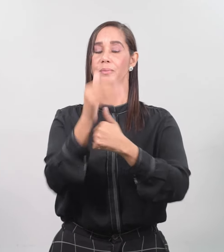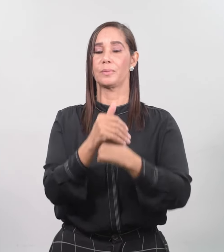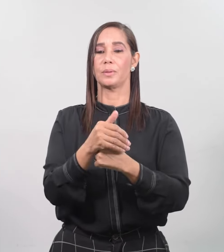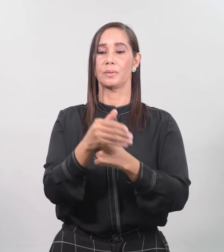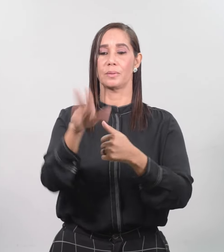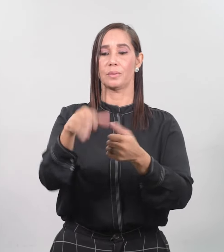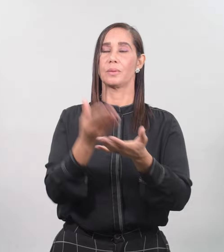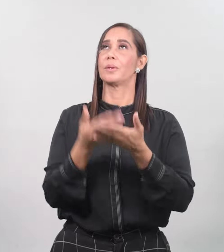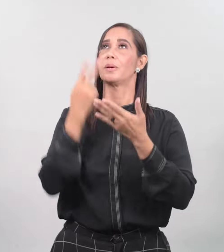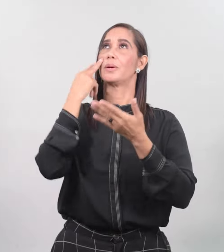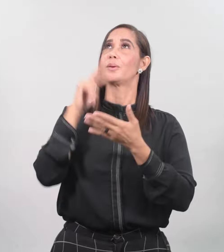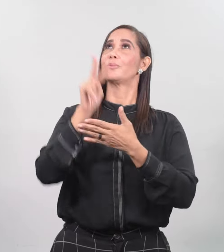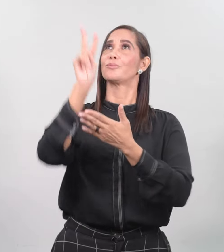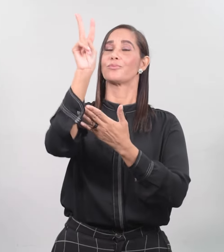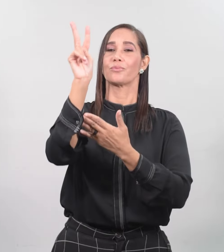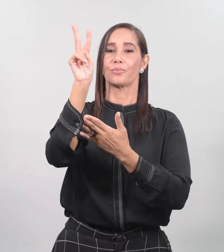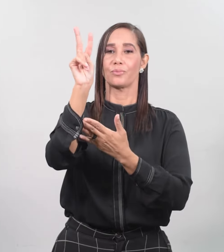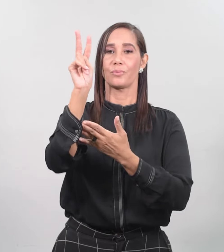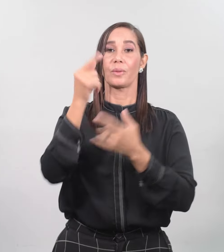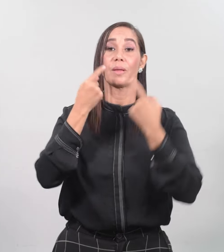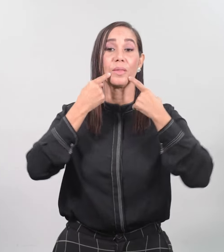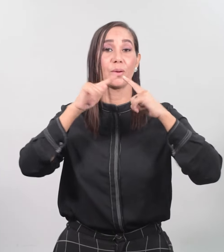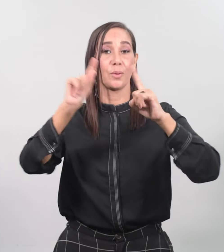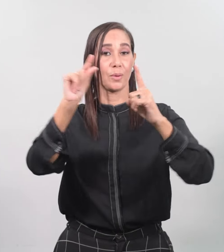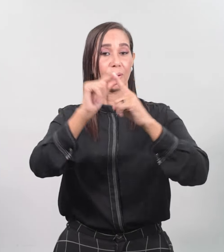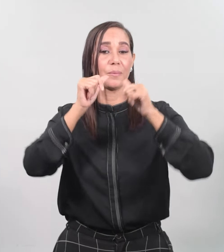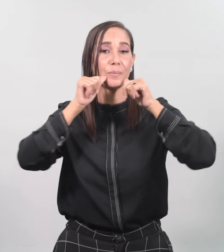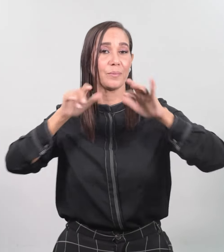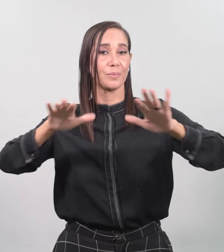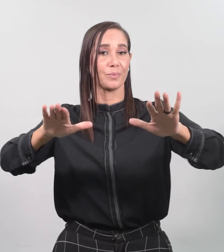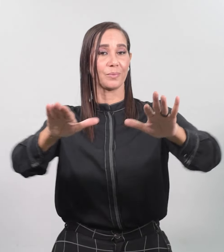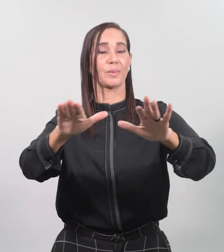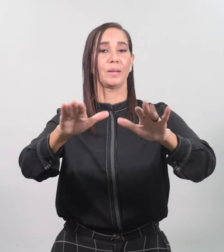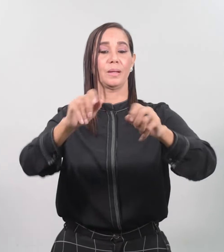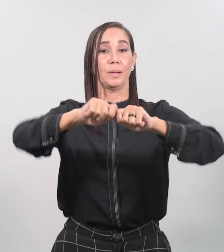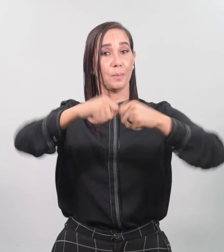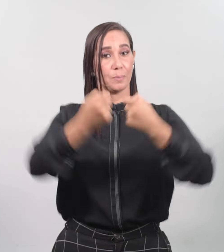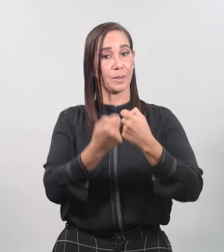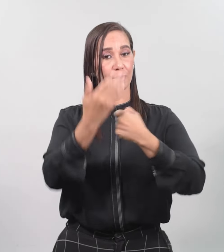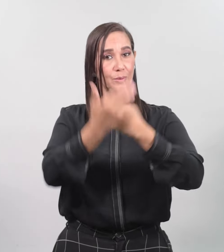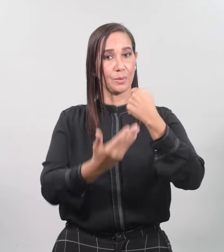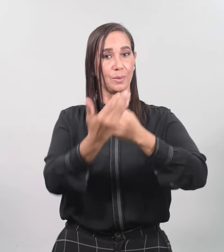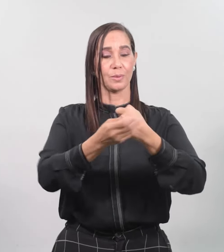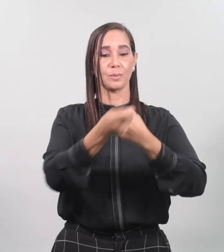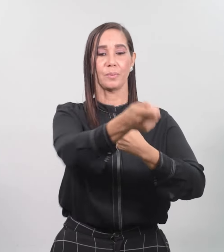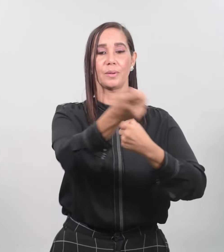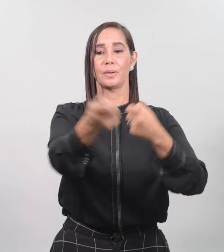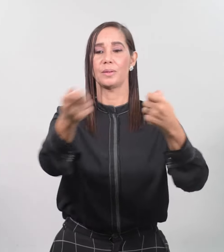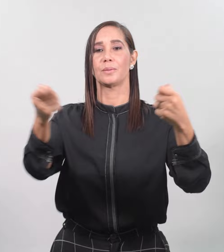al solo mirada al cielo, pronunció la bendición, partió los panes y se los dio a los discípulos.